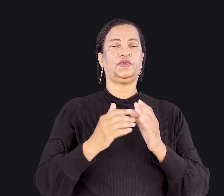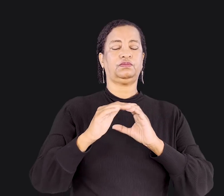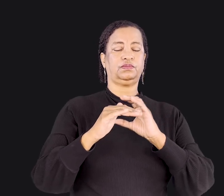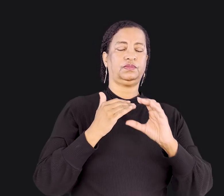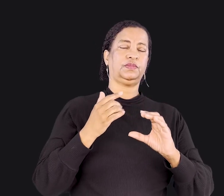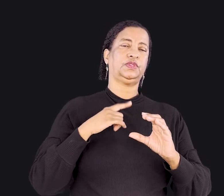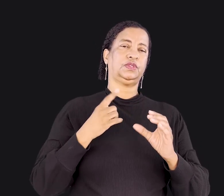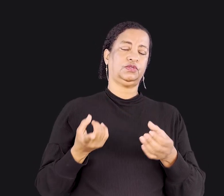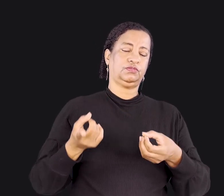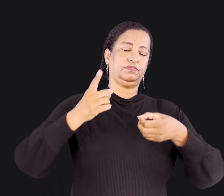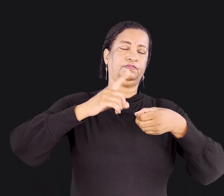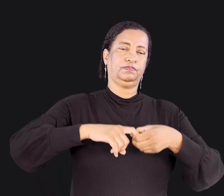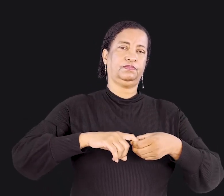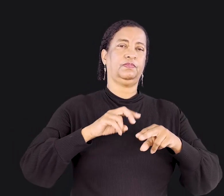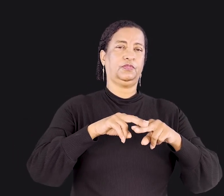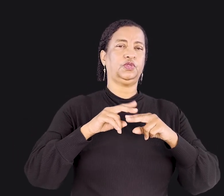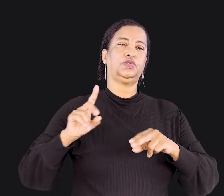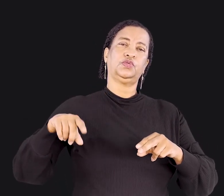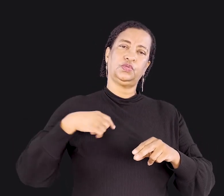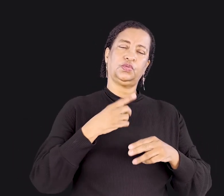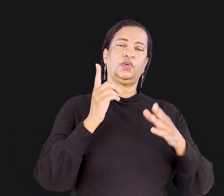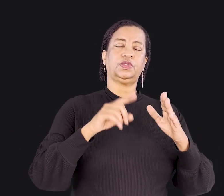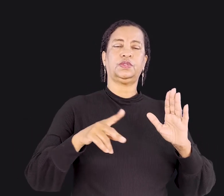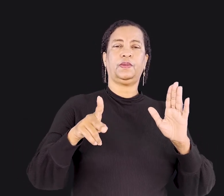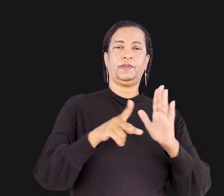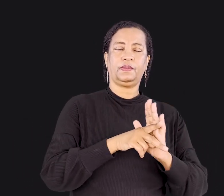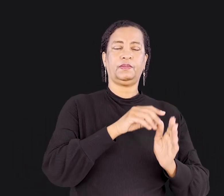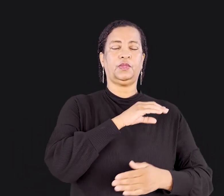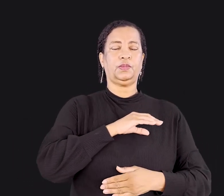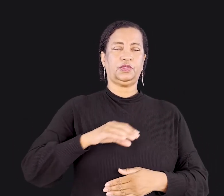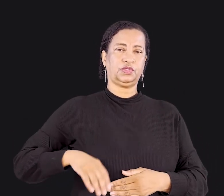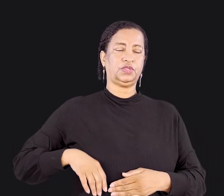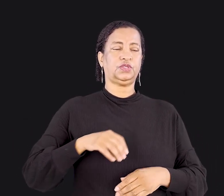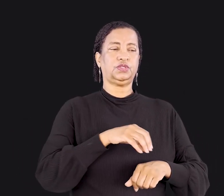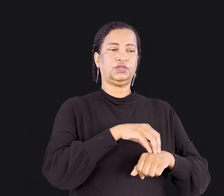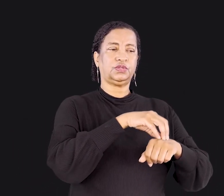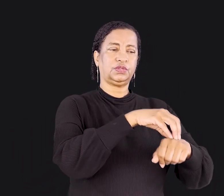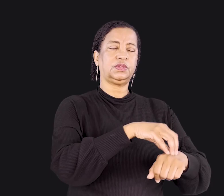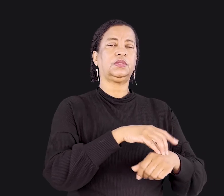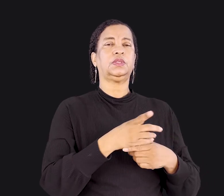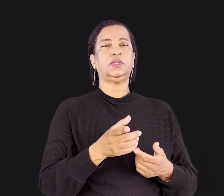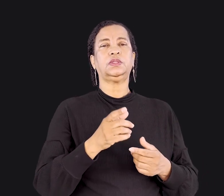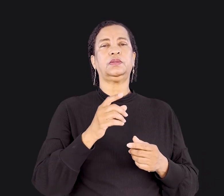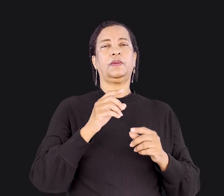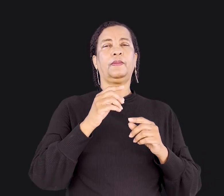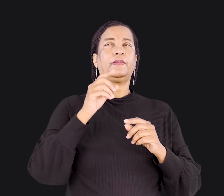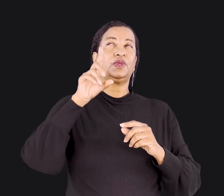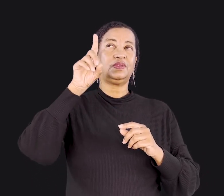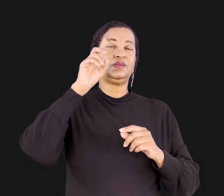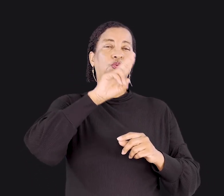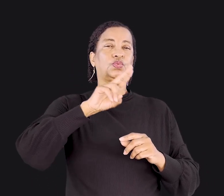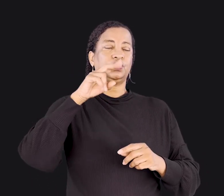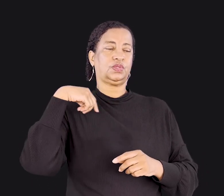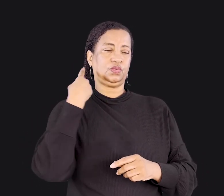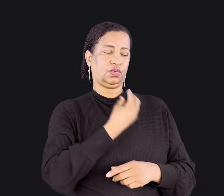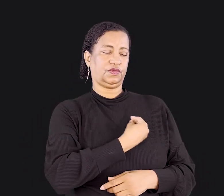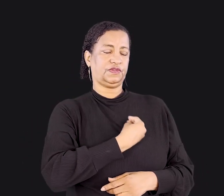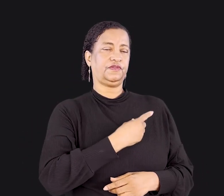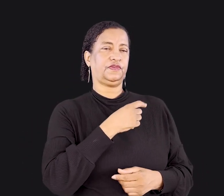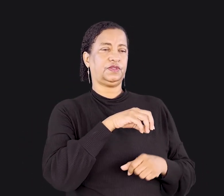reconciliação. Portanto, somos embaixadores de Cristo, como se Deus estivesse fazendo seu apelo por nosso intermédio. Por